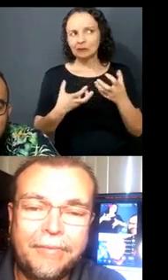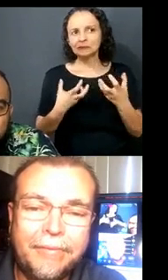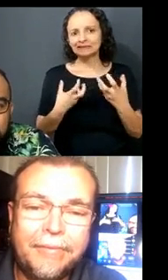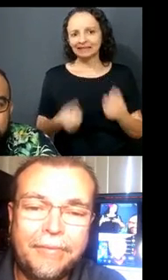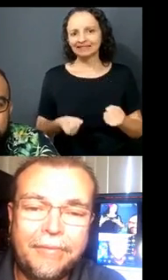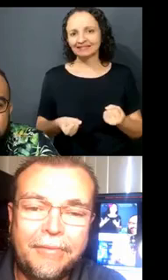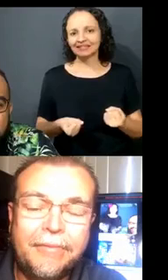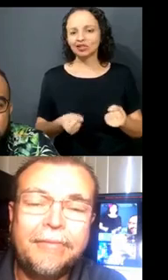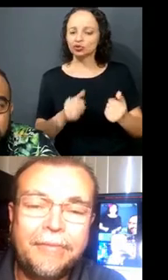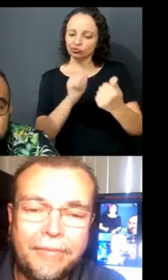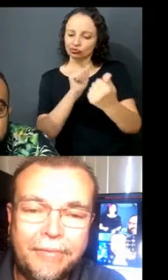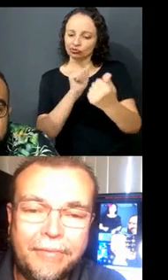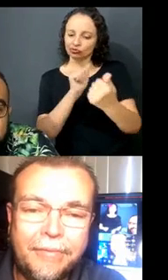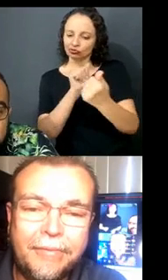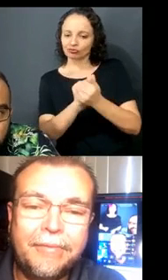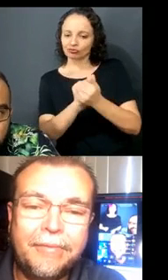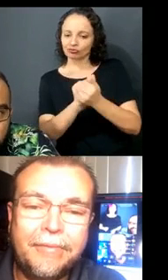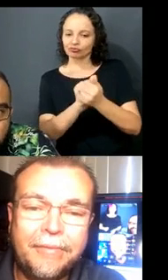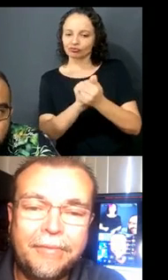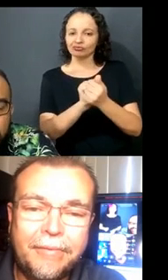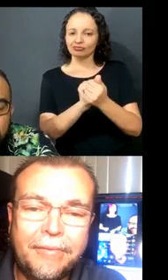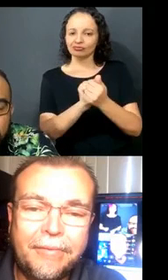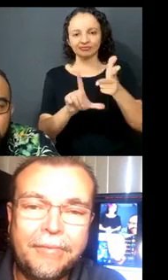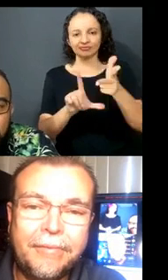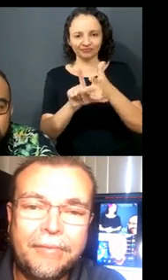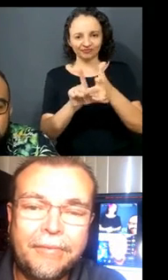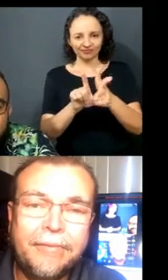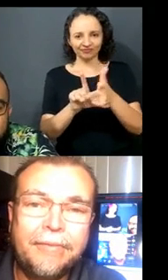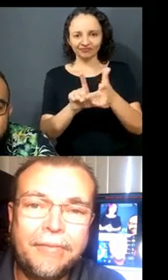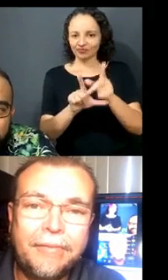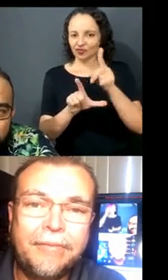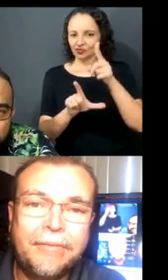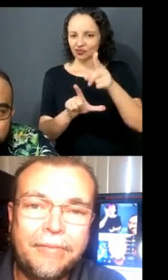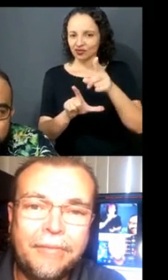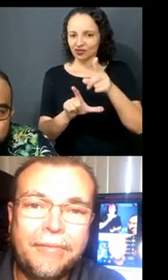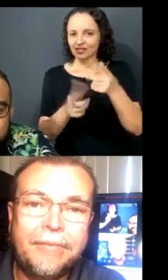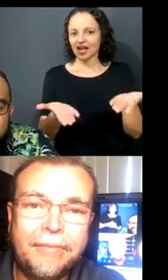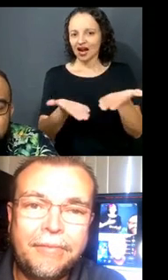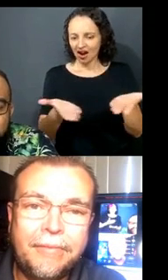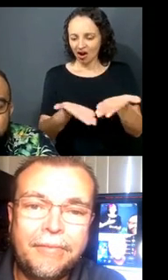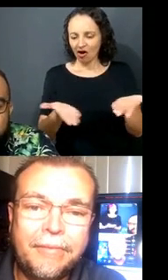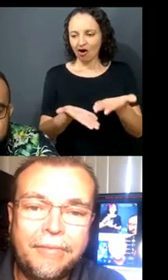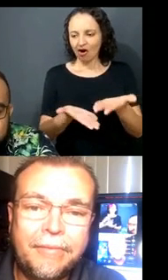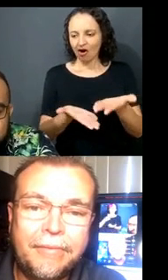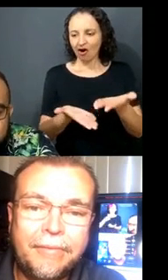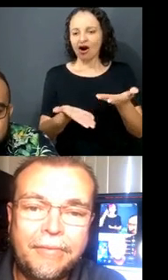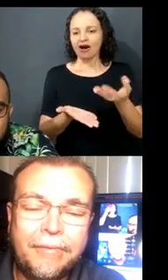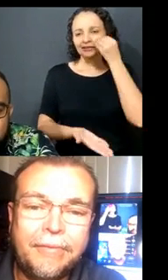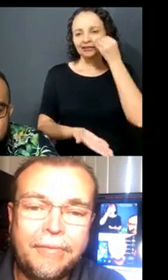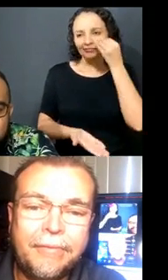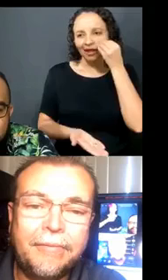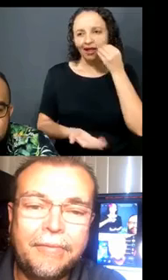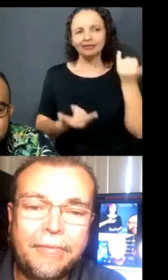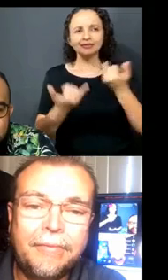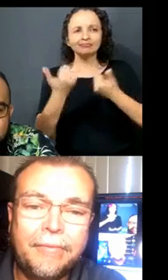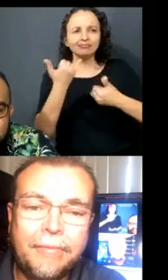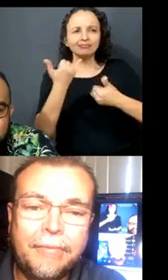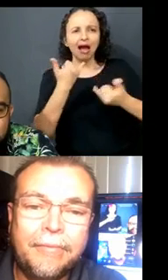aceito o convite de estar doando do seu tempo, dessa experiência que para mim é fantástica,